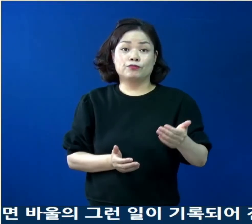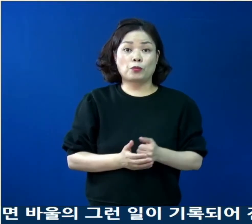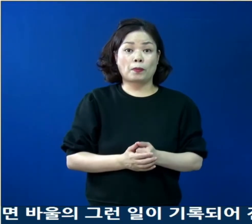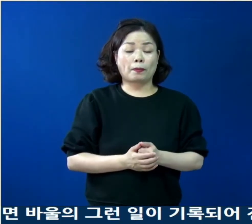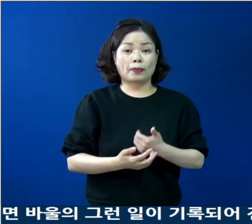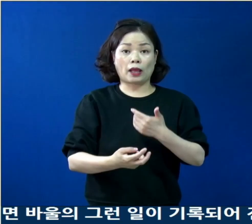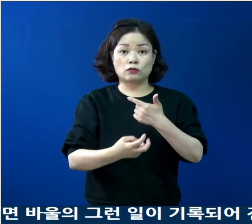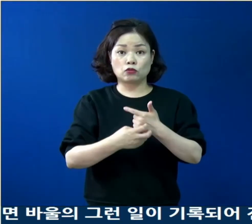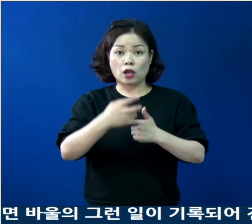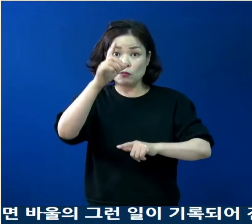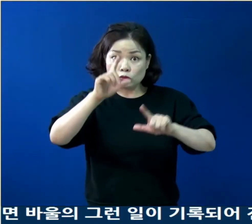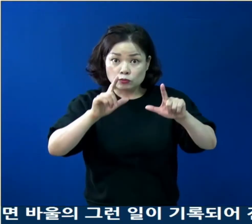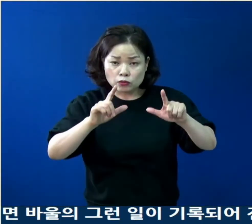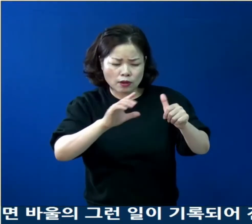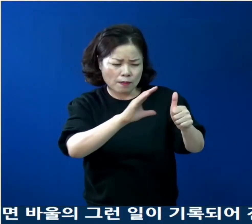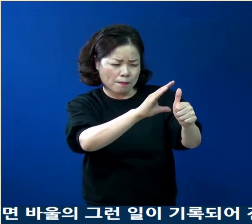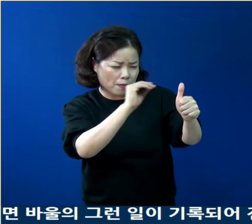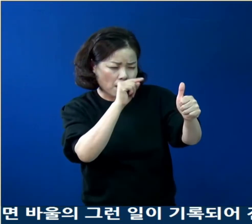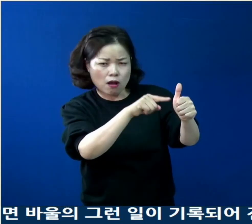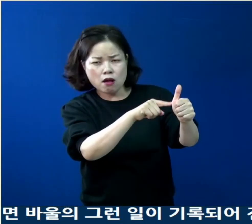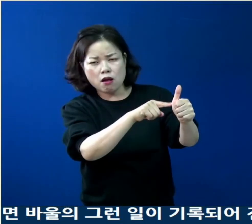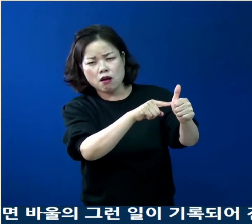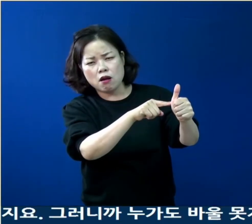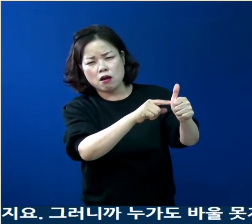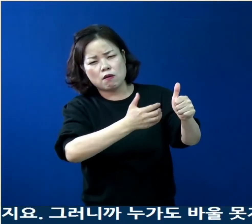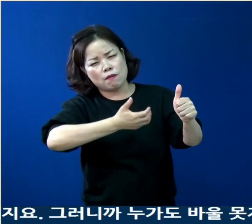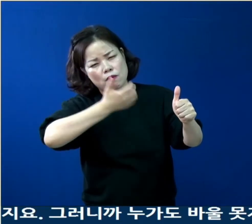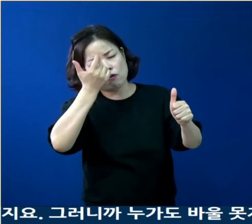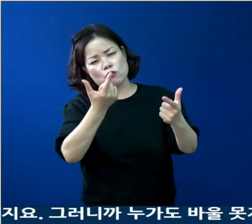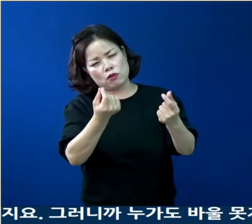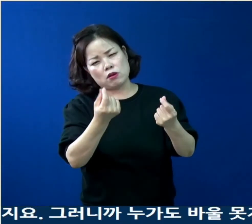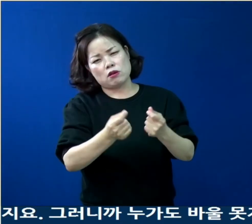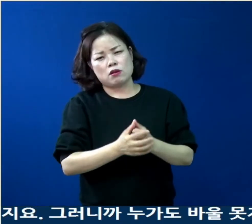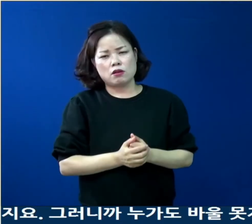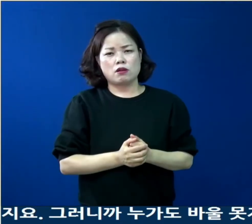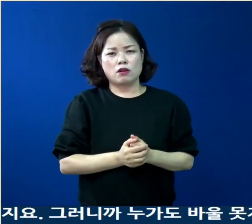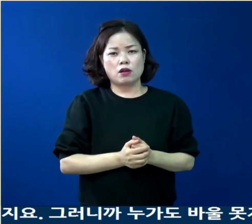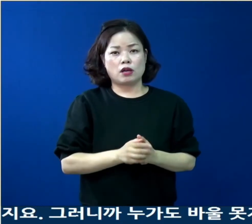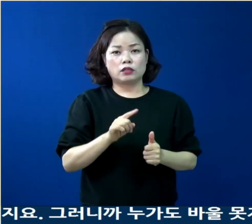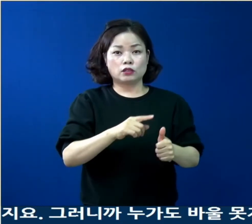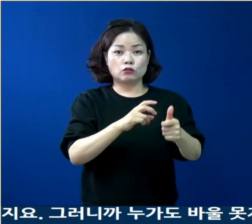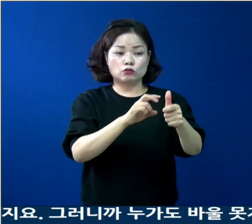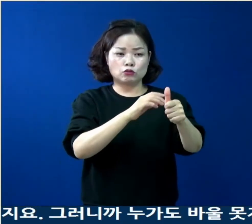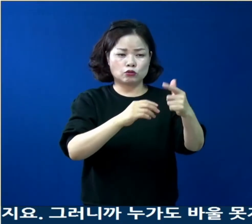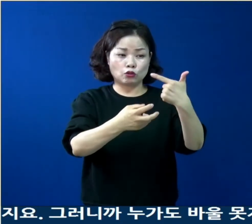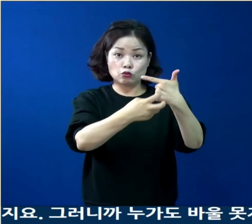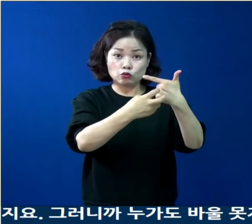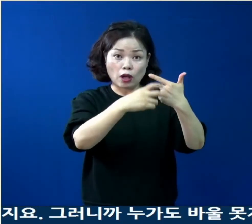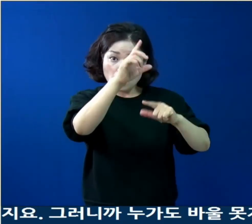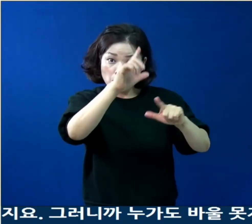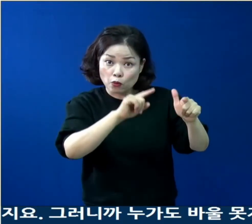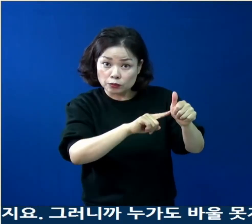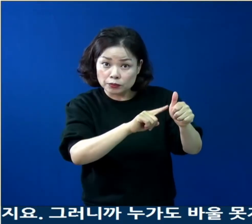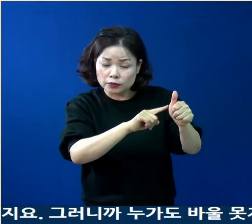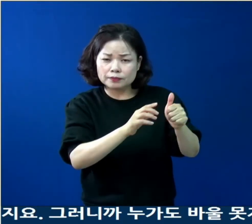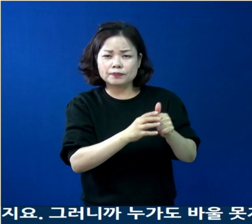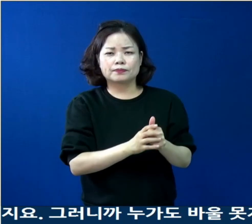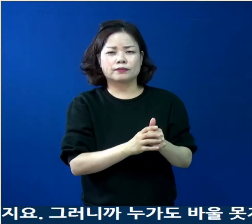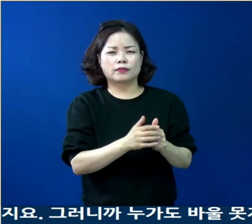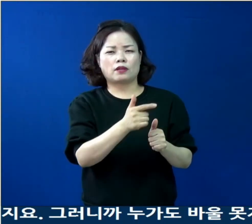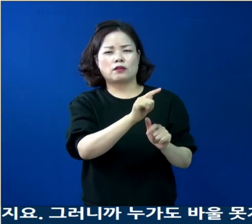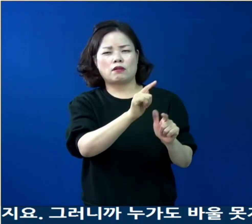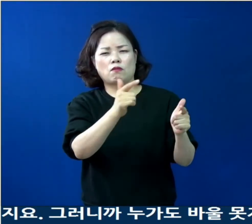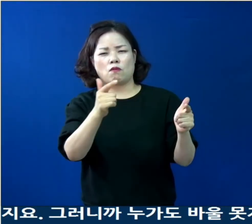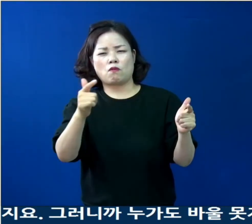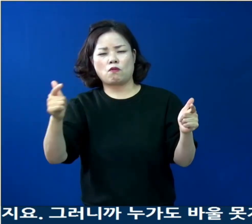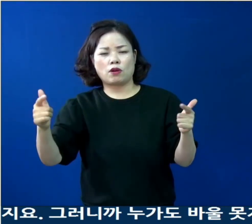이런 누가의 모습도 우리가 좀 다시 한번 꿈꿔봤으면 좋겠습니다. 이런 누가의 모습들, 상당히 여러